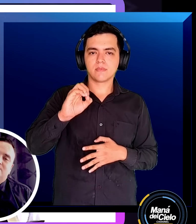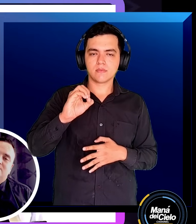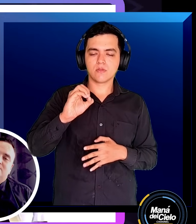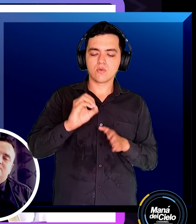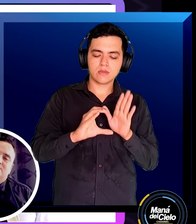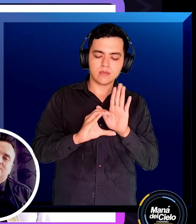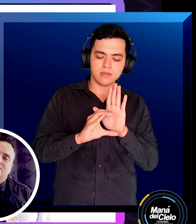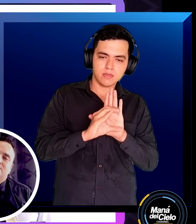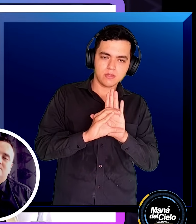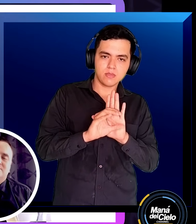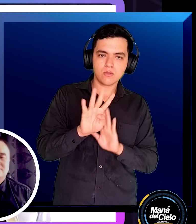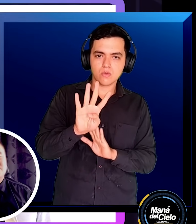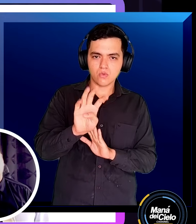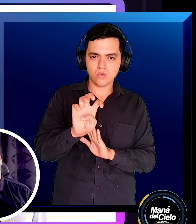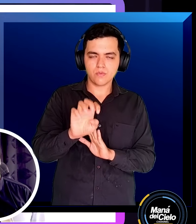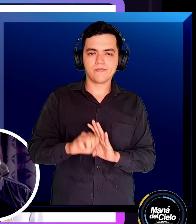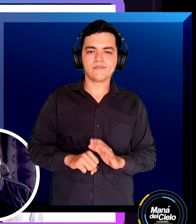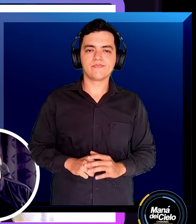capítulo 9,